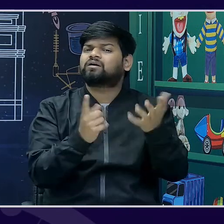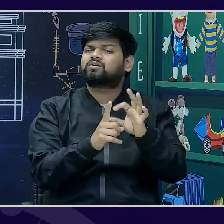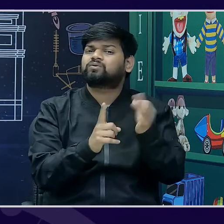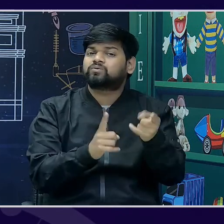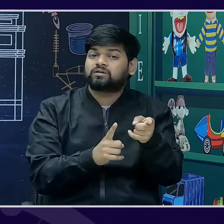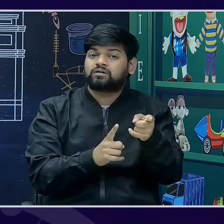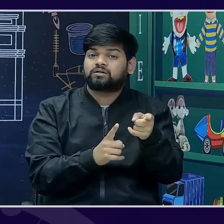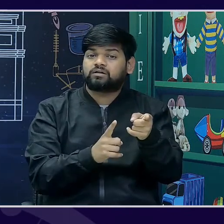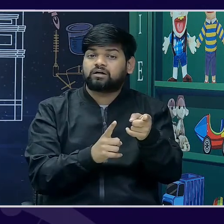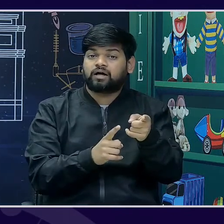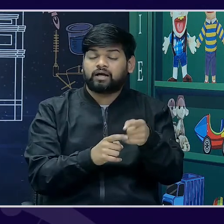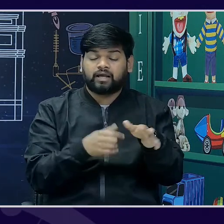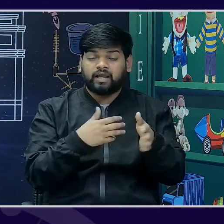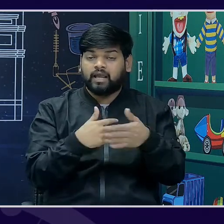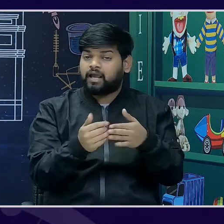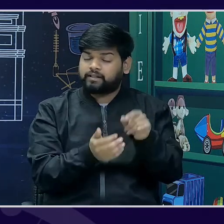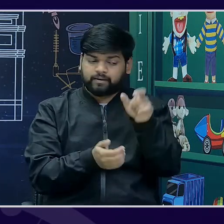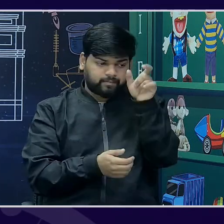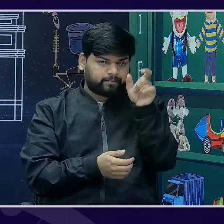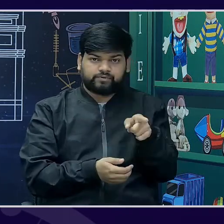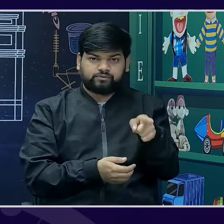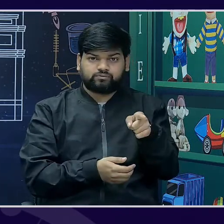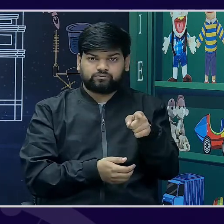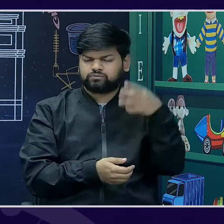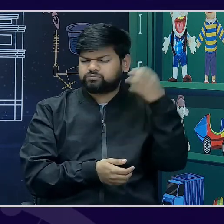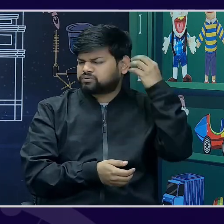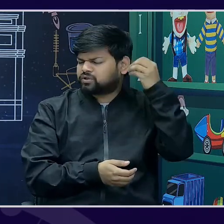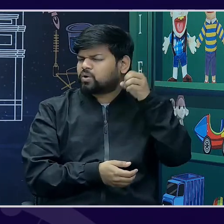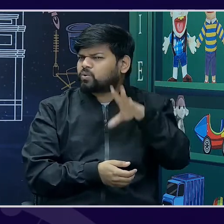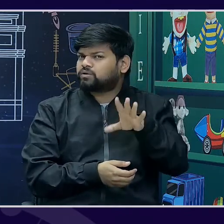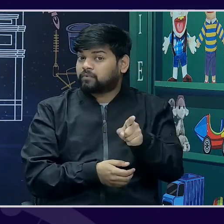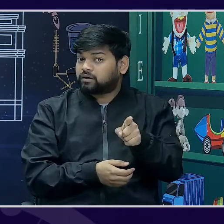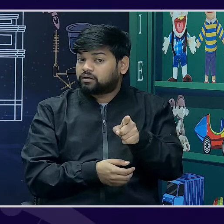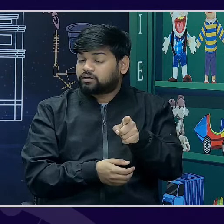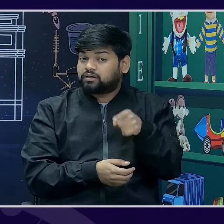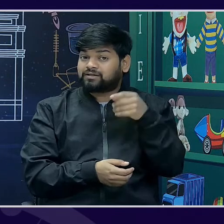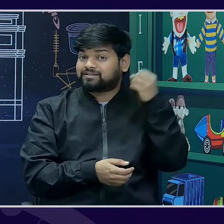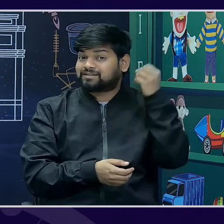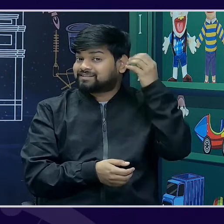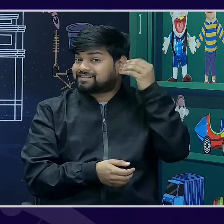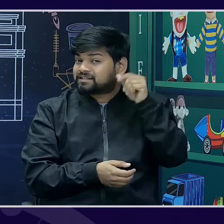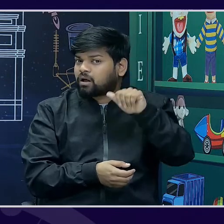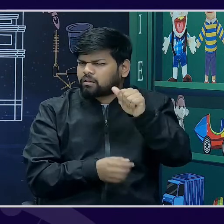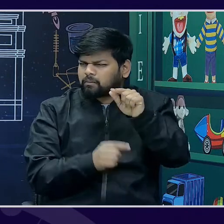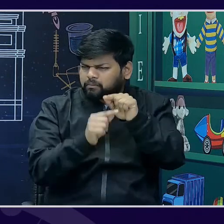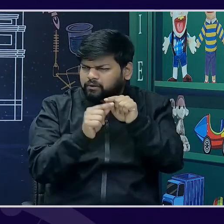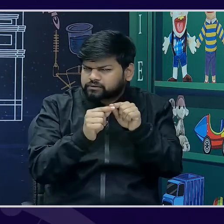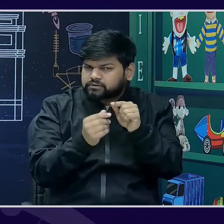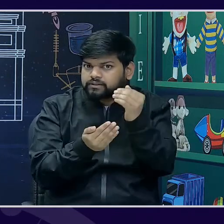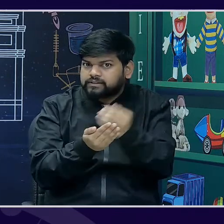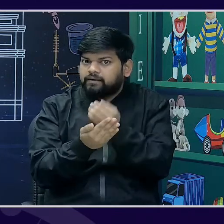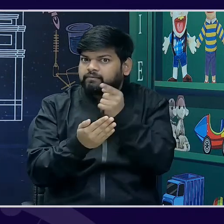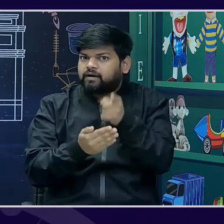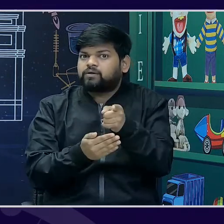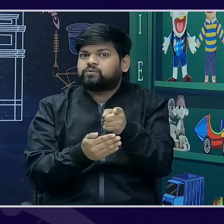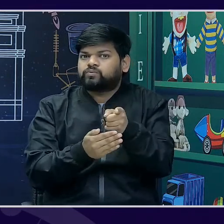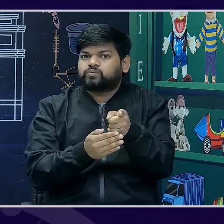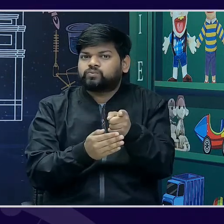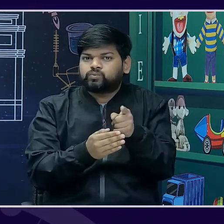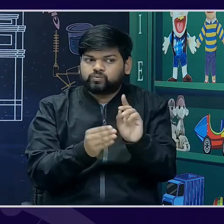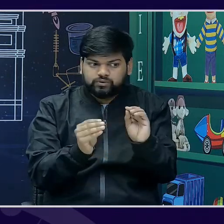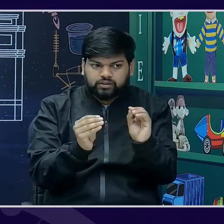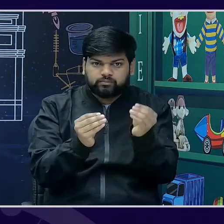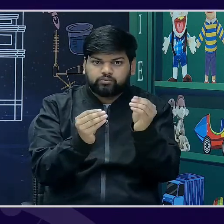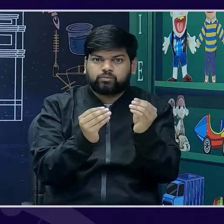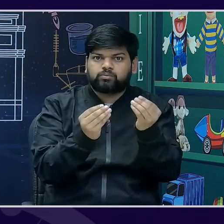उसका उपयोग करती है. And it is kind of an amplifier, but now you have digital hearing aids where the